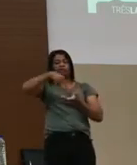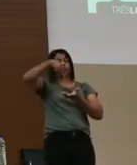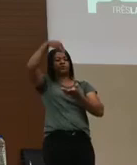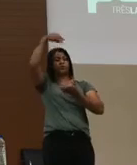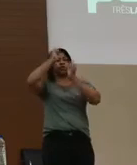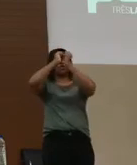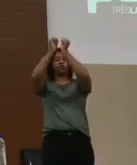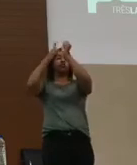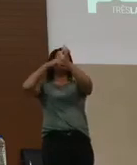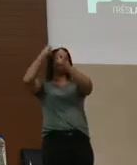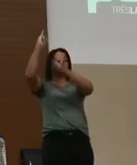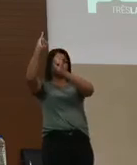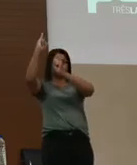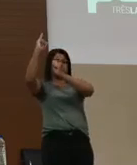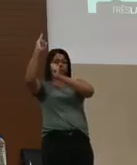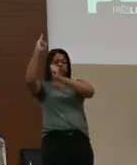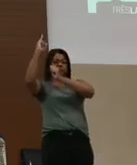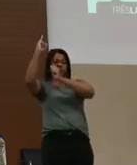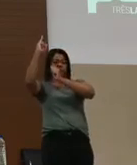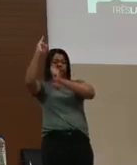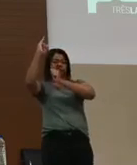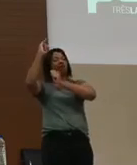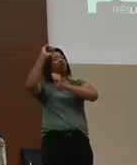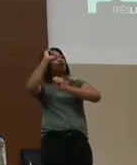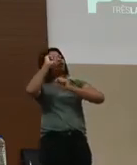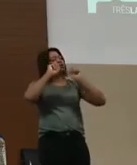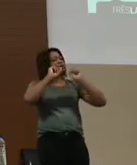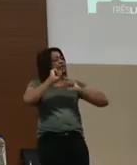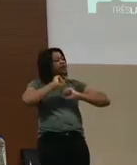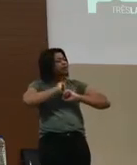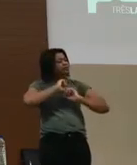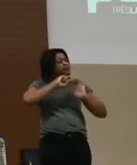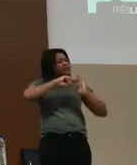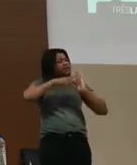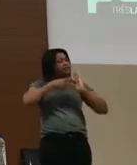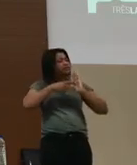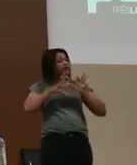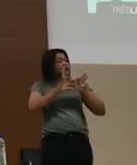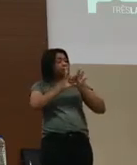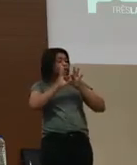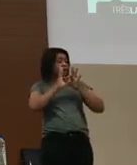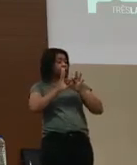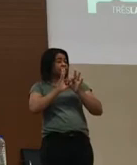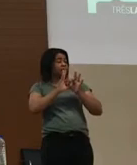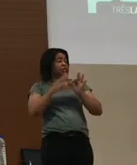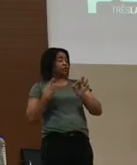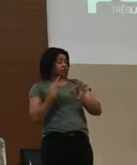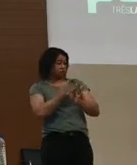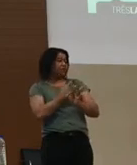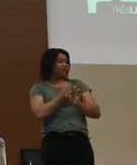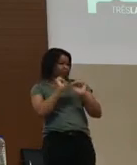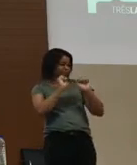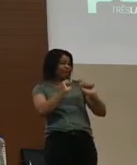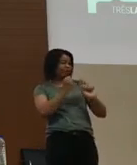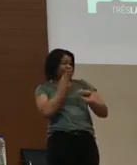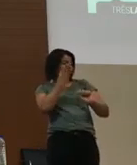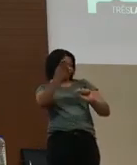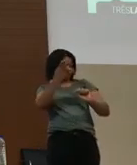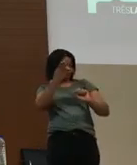meu Pai. O que ele quis dizer com isso aqui, quando ele atrela essa promessa de que nós pedimos o que